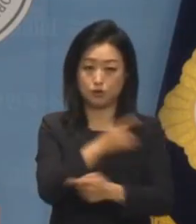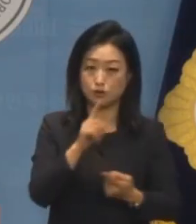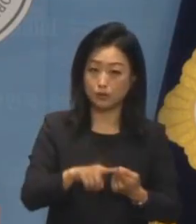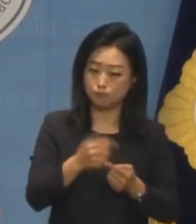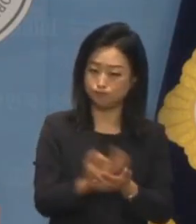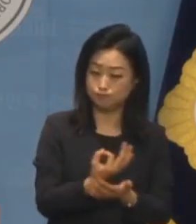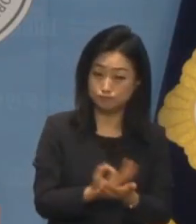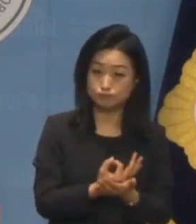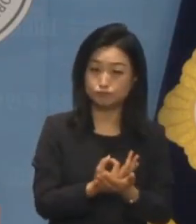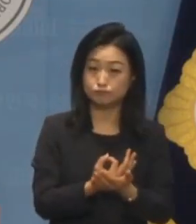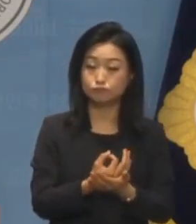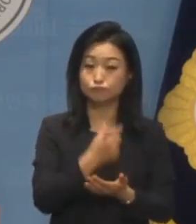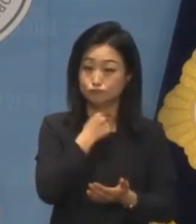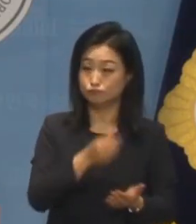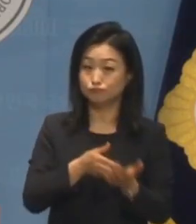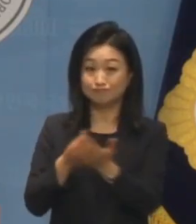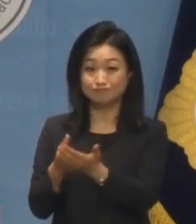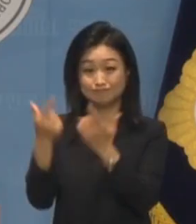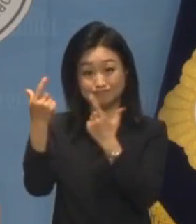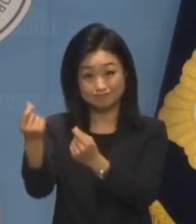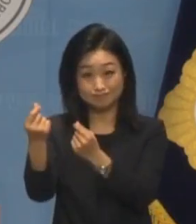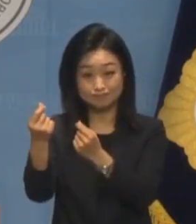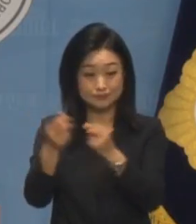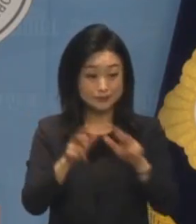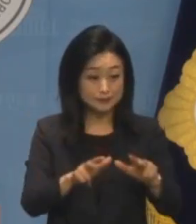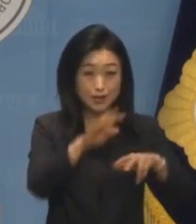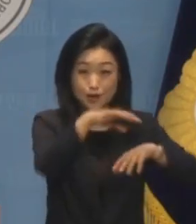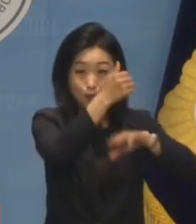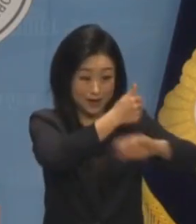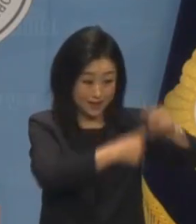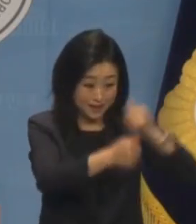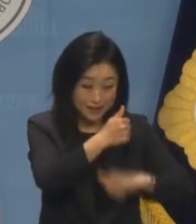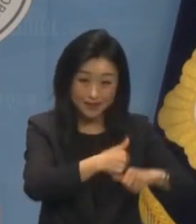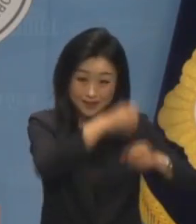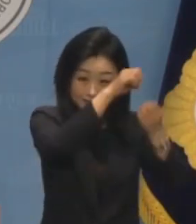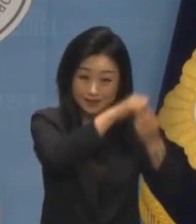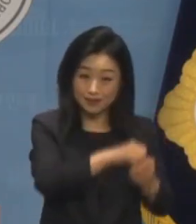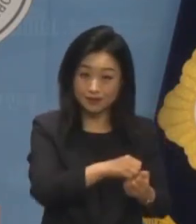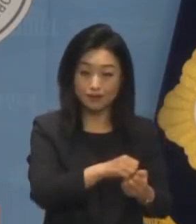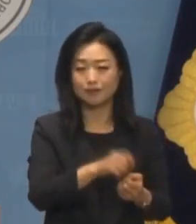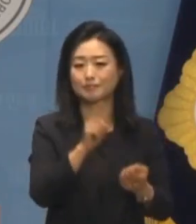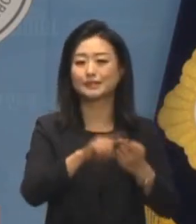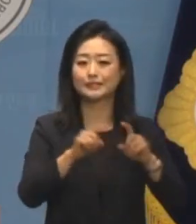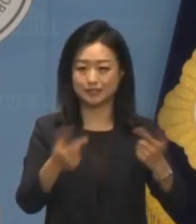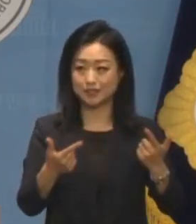세습 왕조 사회에서는 결코 발현될 수 없습니다. 이상입니다.